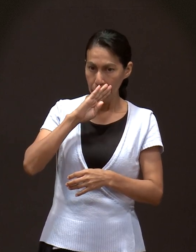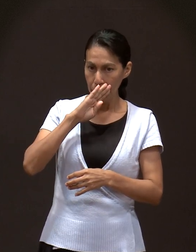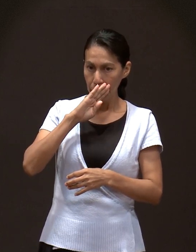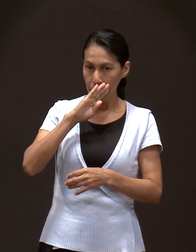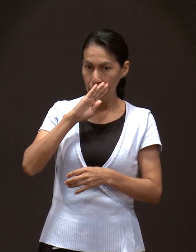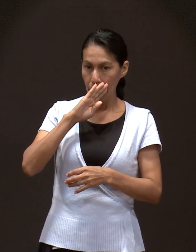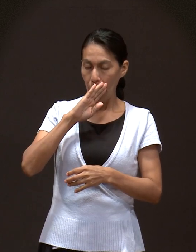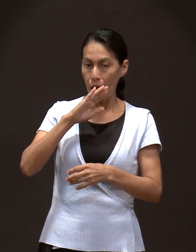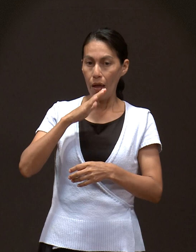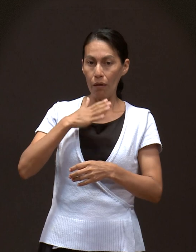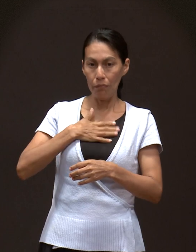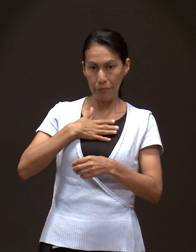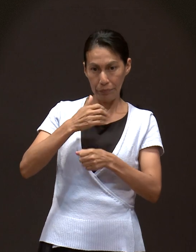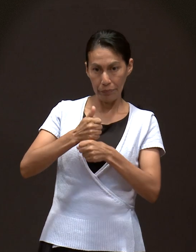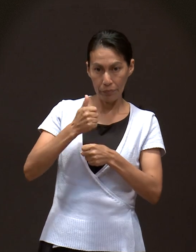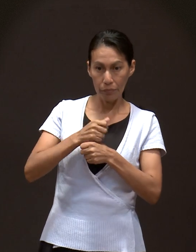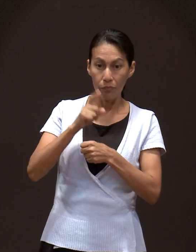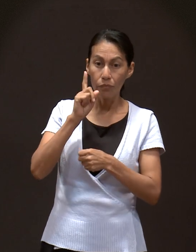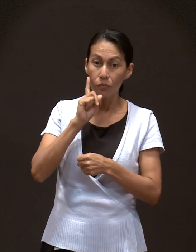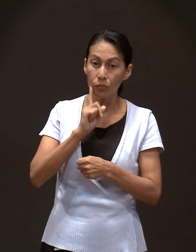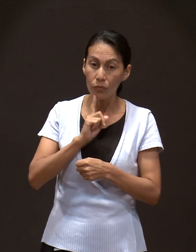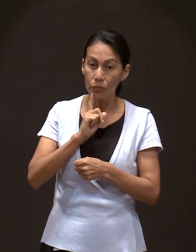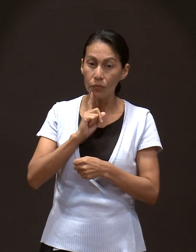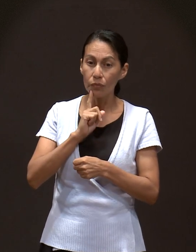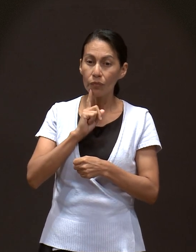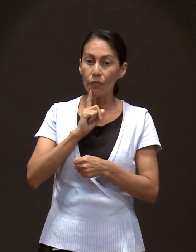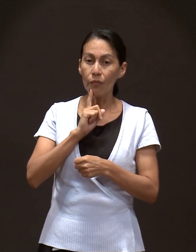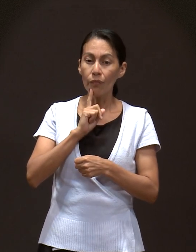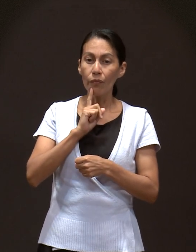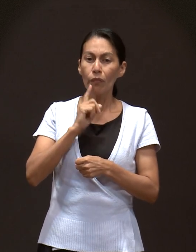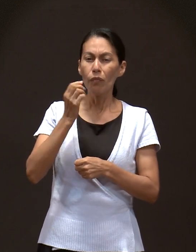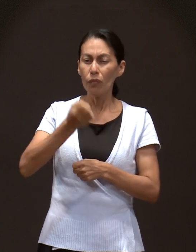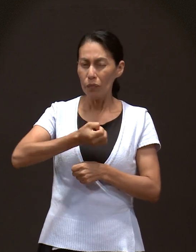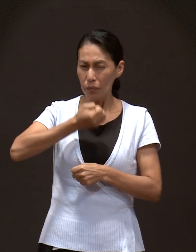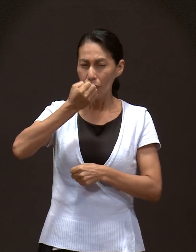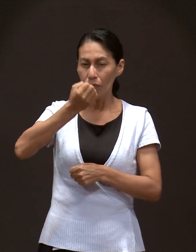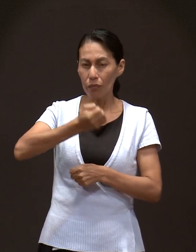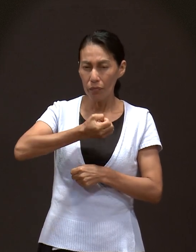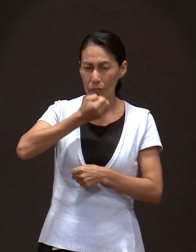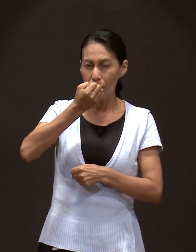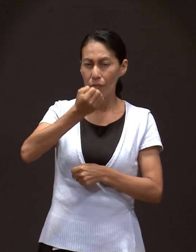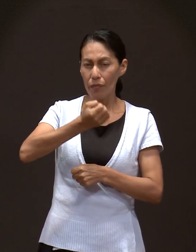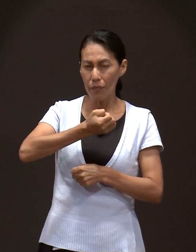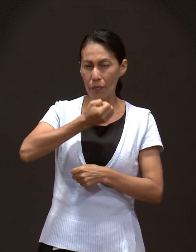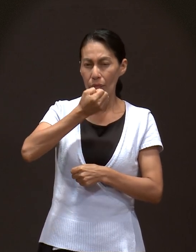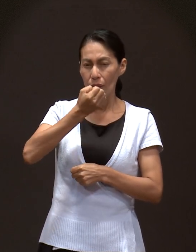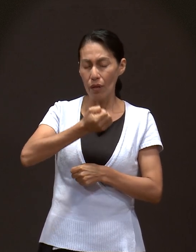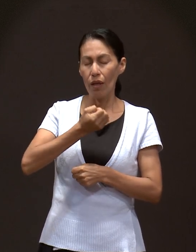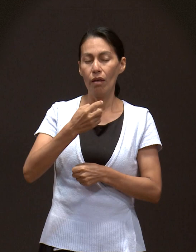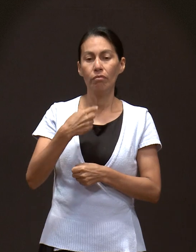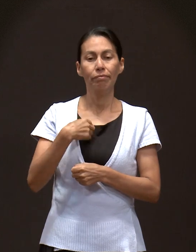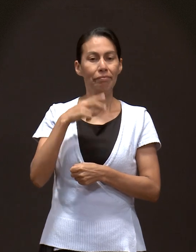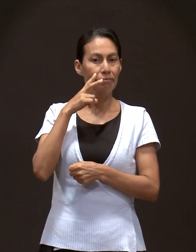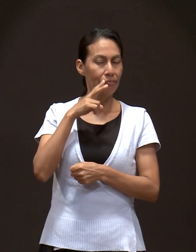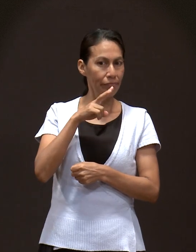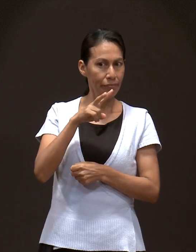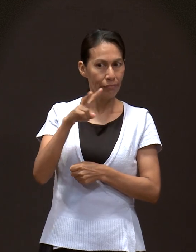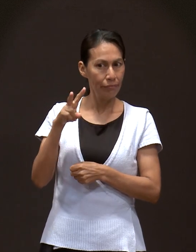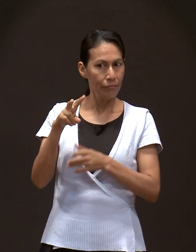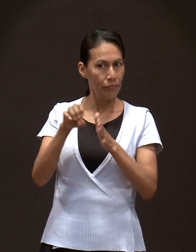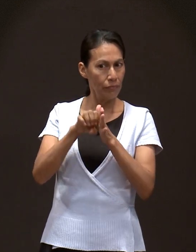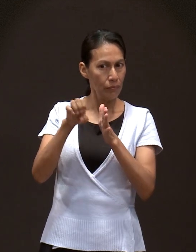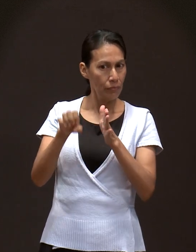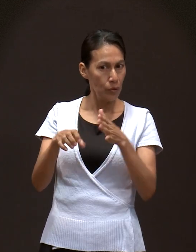su mamá de mi mamá es una mujer que le encanta ir a orar por otros. Entonces el verlas a ellas,